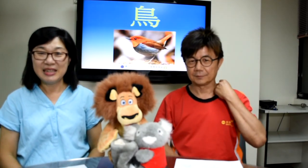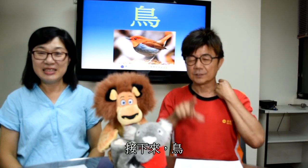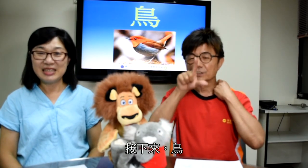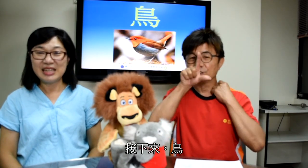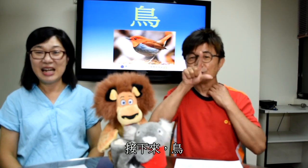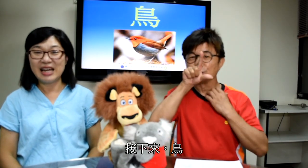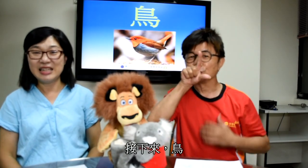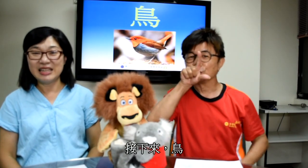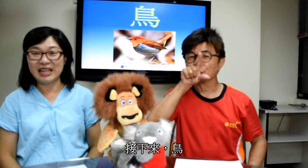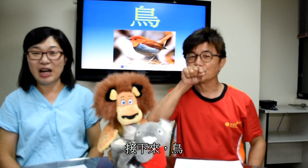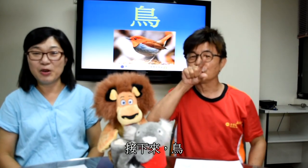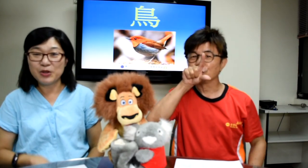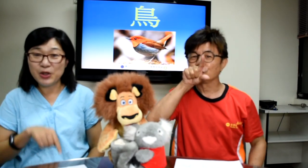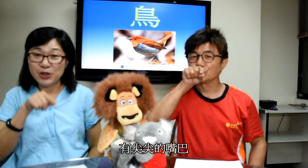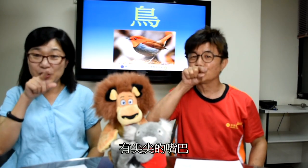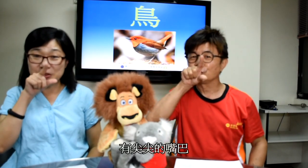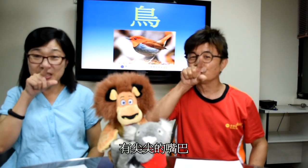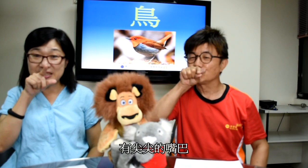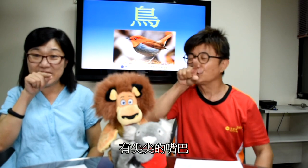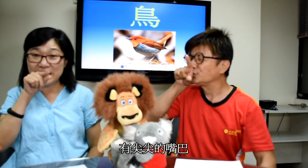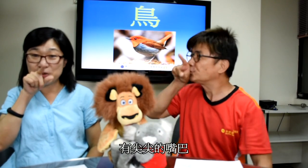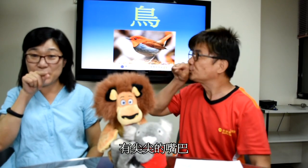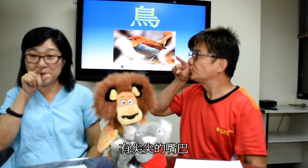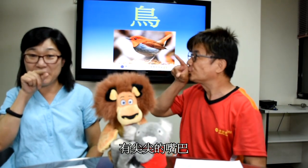接下来，鸟有尖尖的嘴巴，